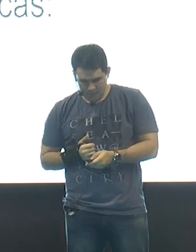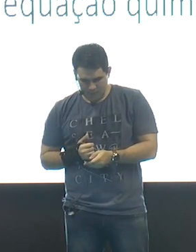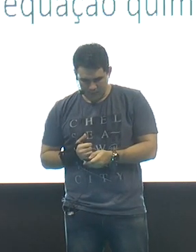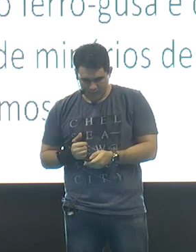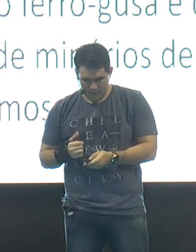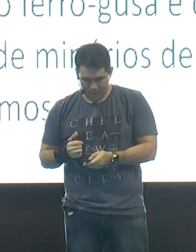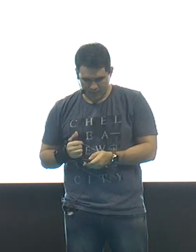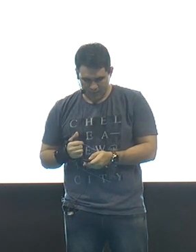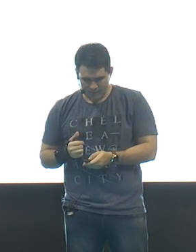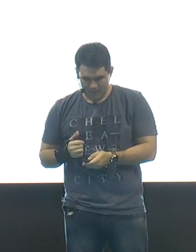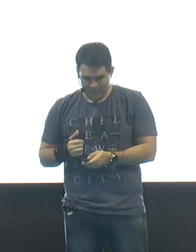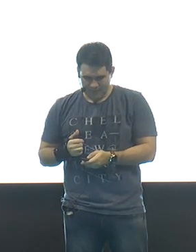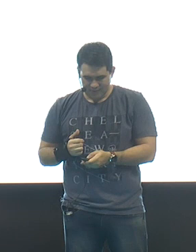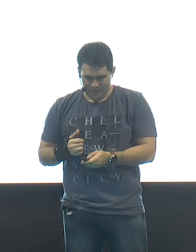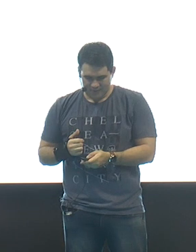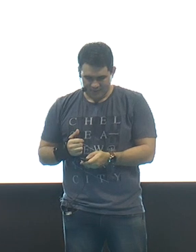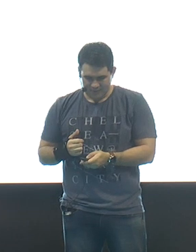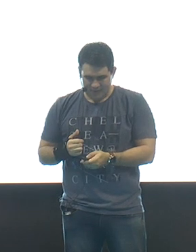Opa!